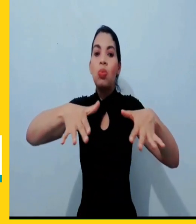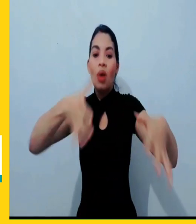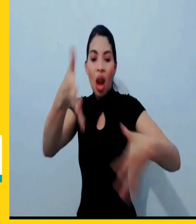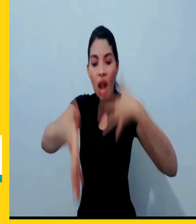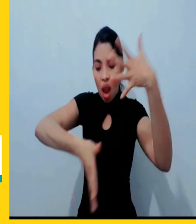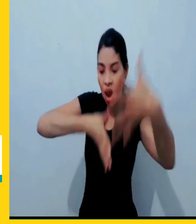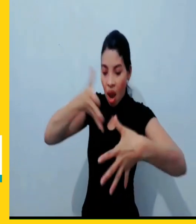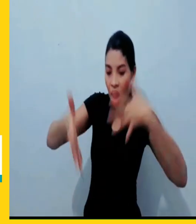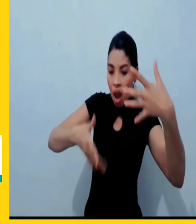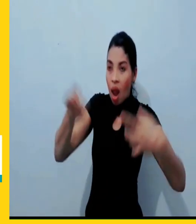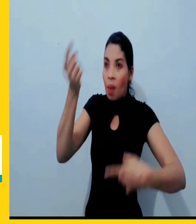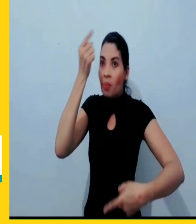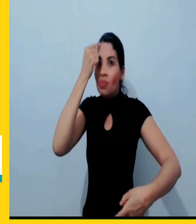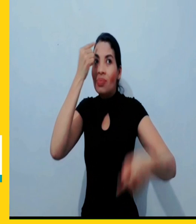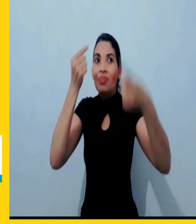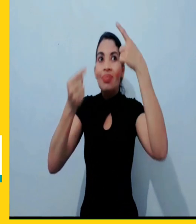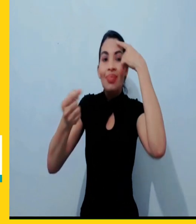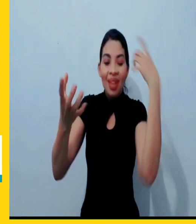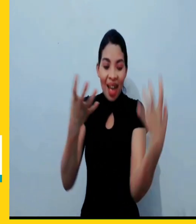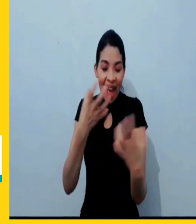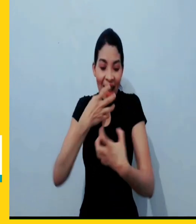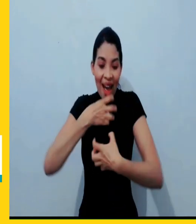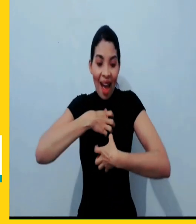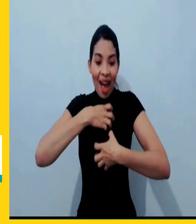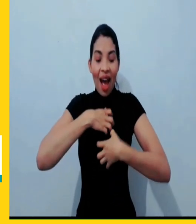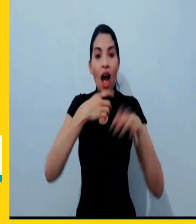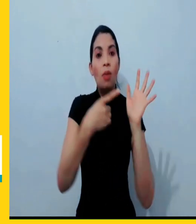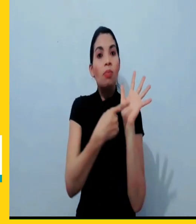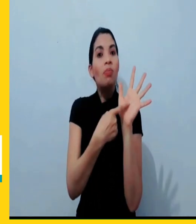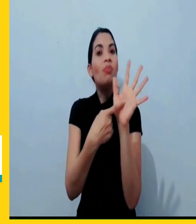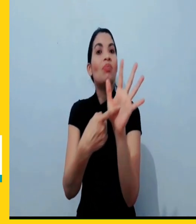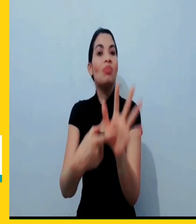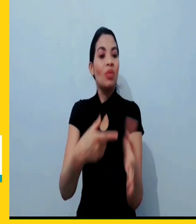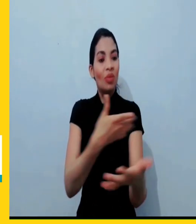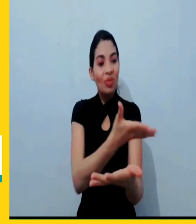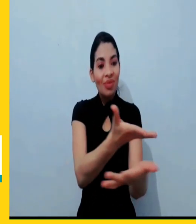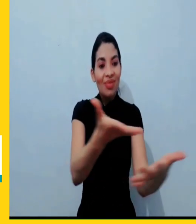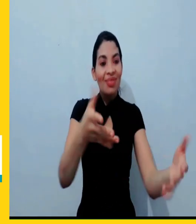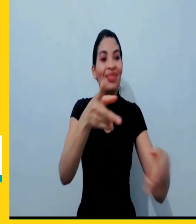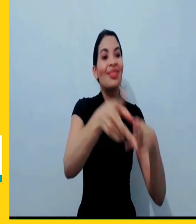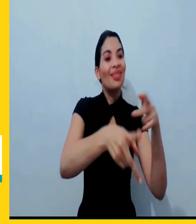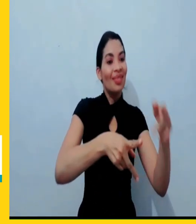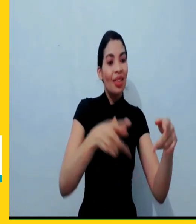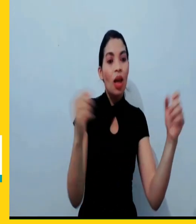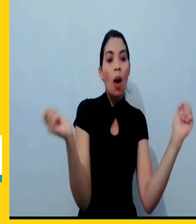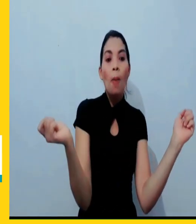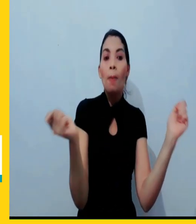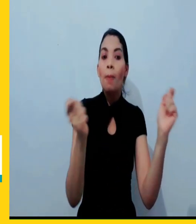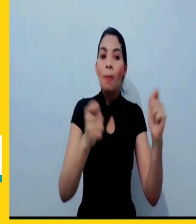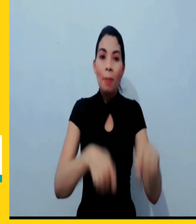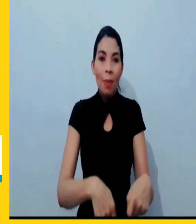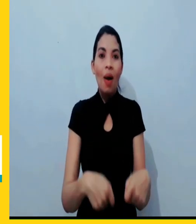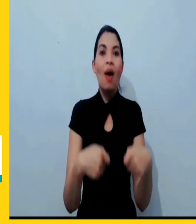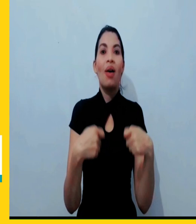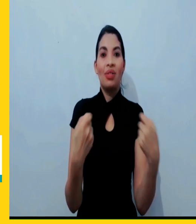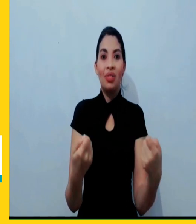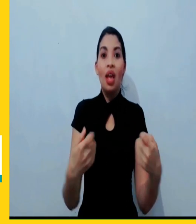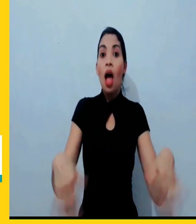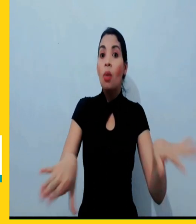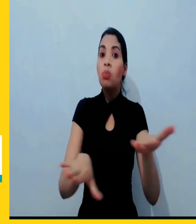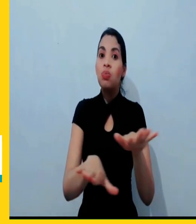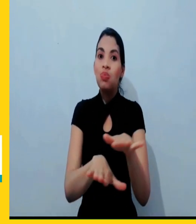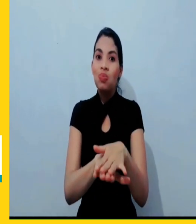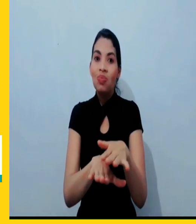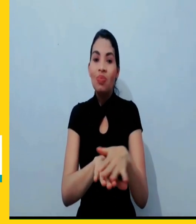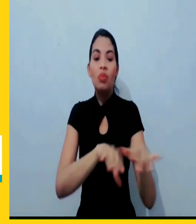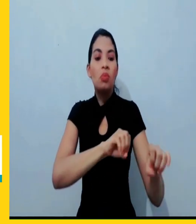os surdos expressam seus pensamentos e sentimentos em relação ao mundo que os cerca. E